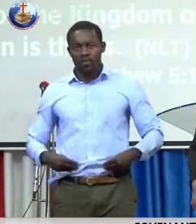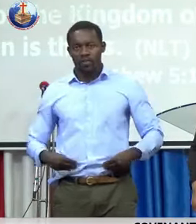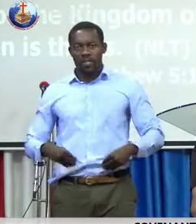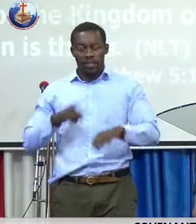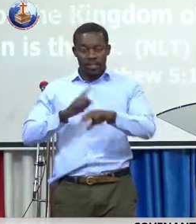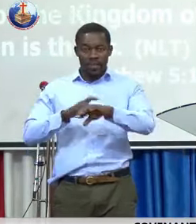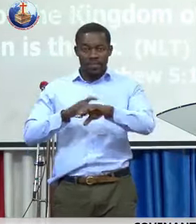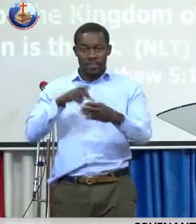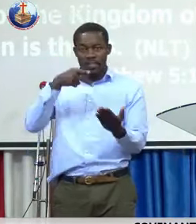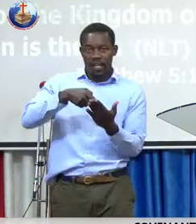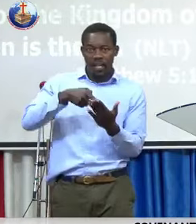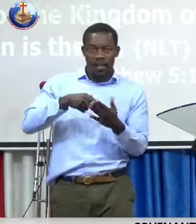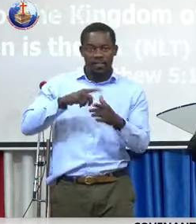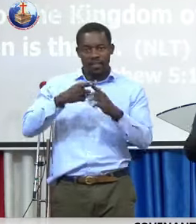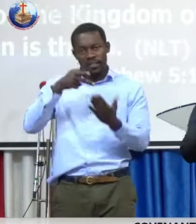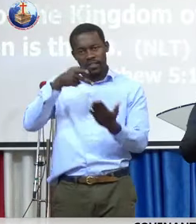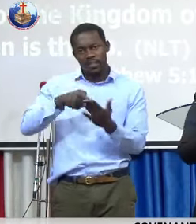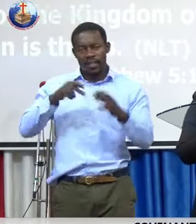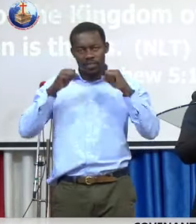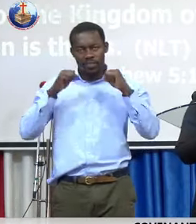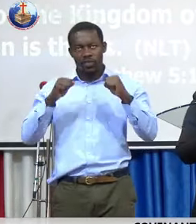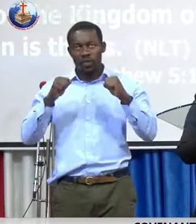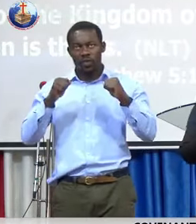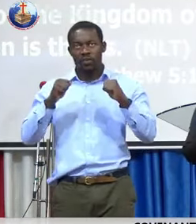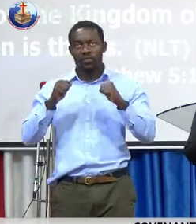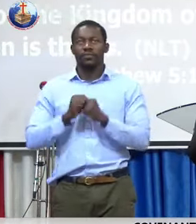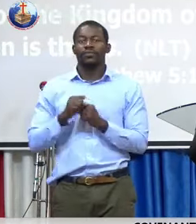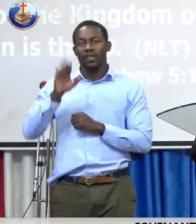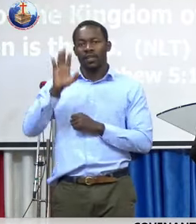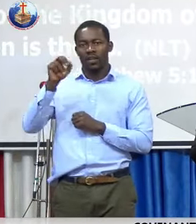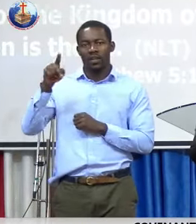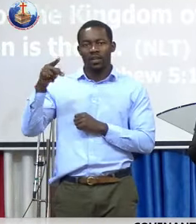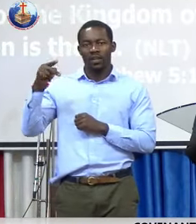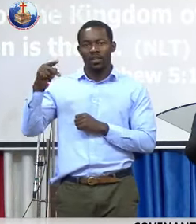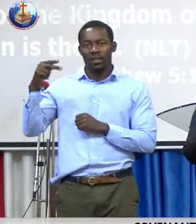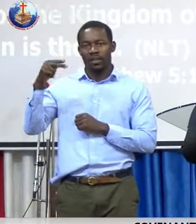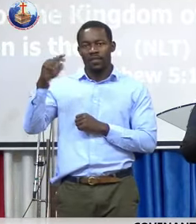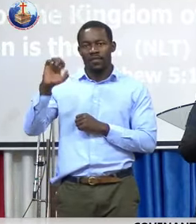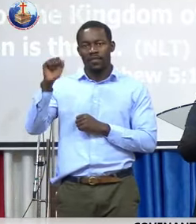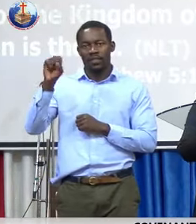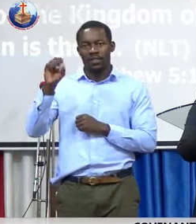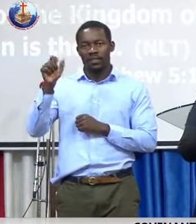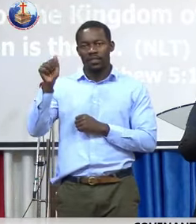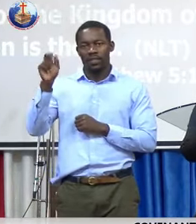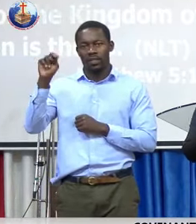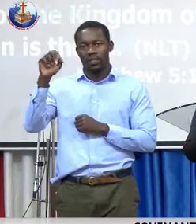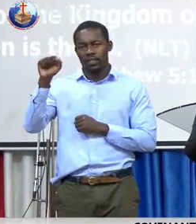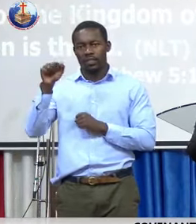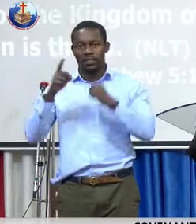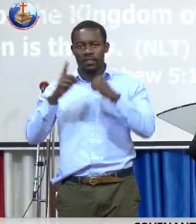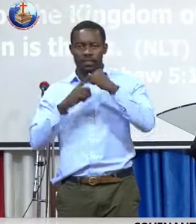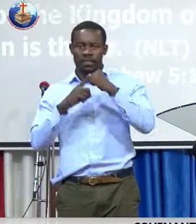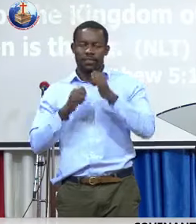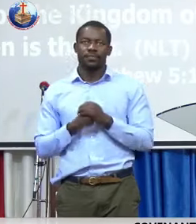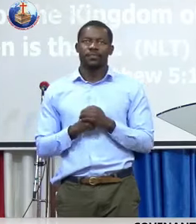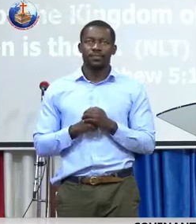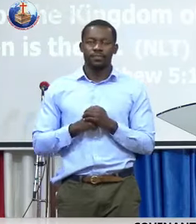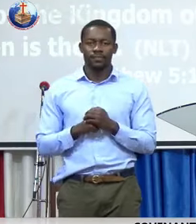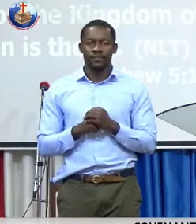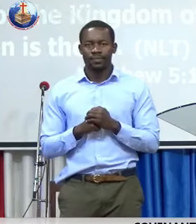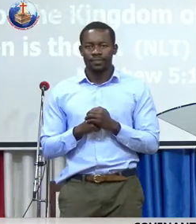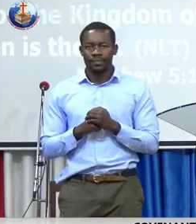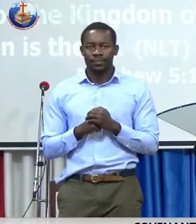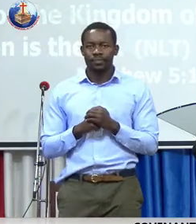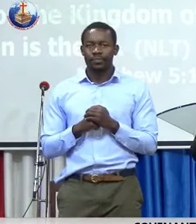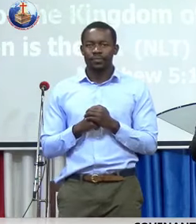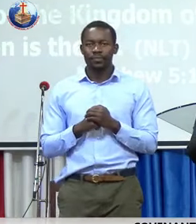stand. Waefeso 6 inatuhimiza kwamba tuvalie silaha kamili kisha tusimame, na tukishasimama tunasimama imara.